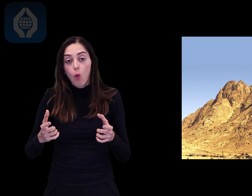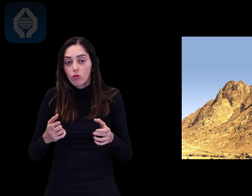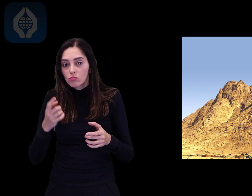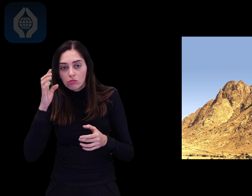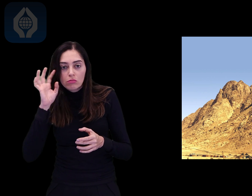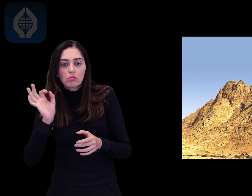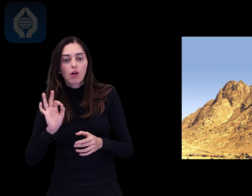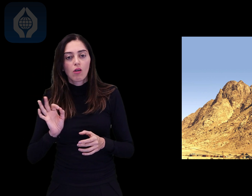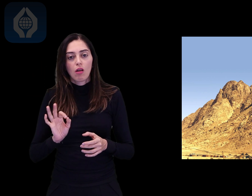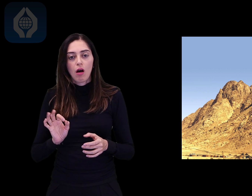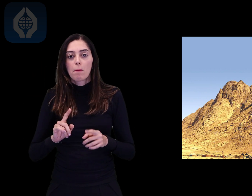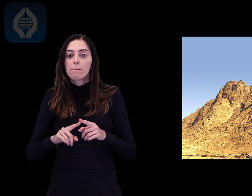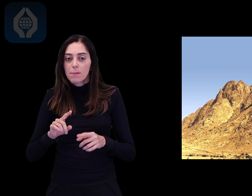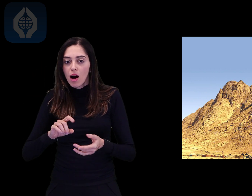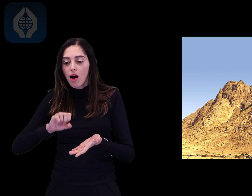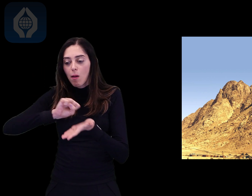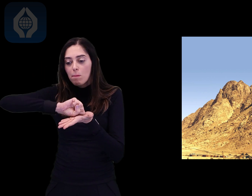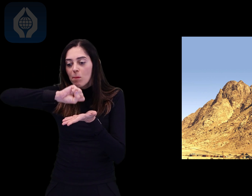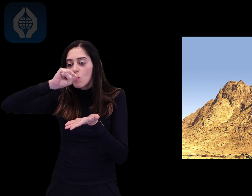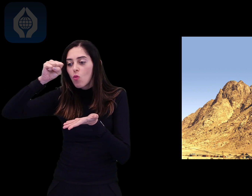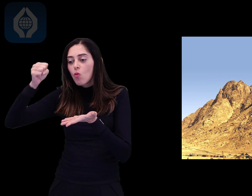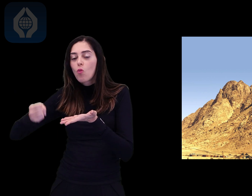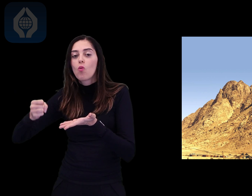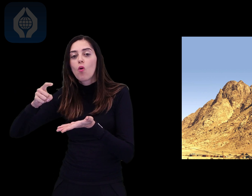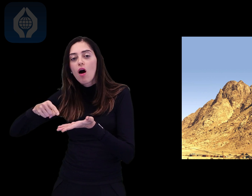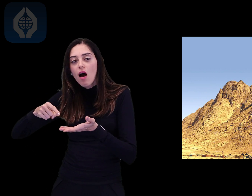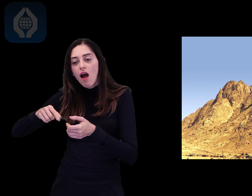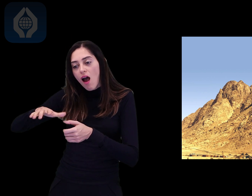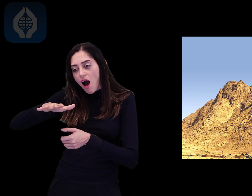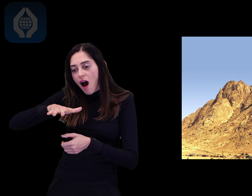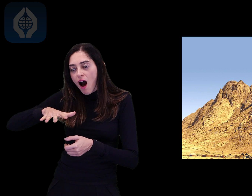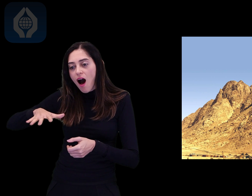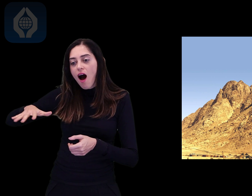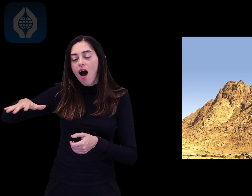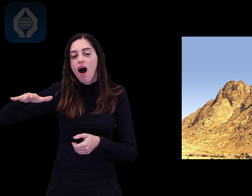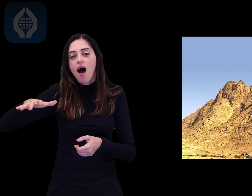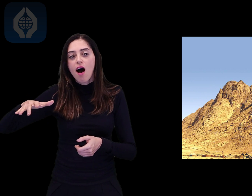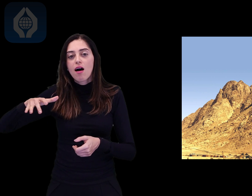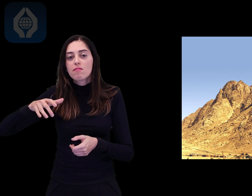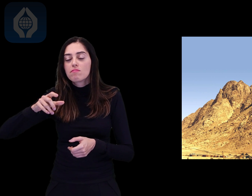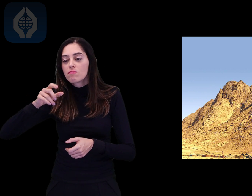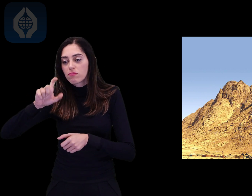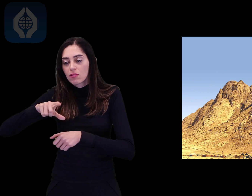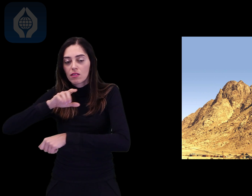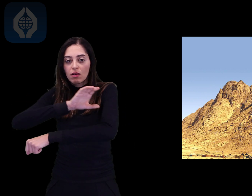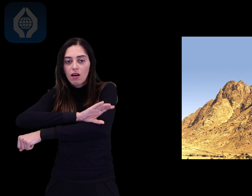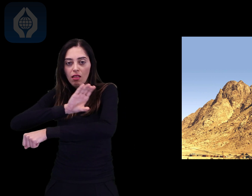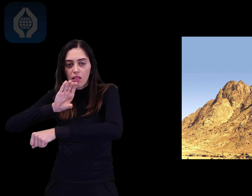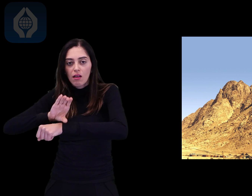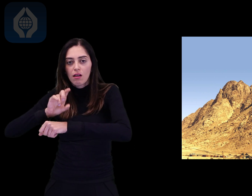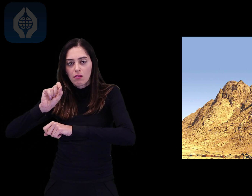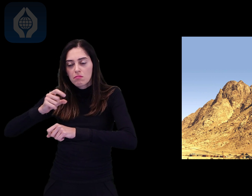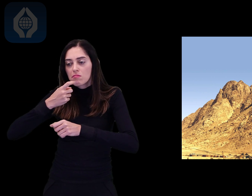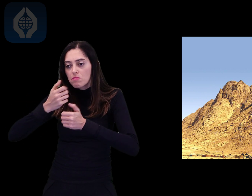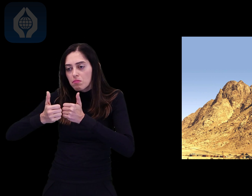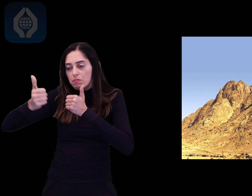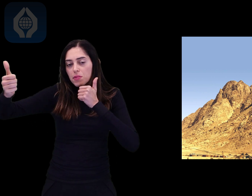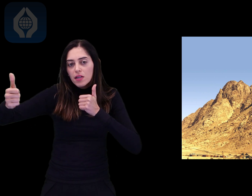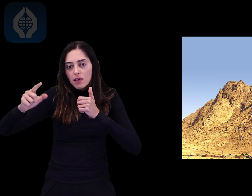Monte Sinai, também chamado de Monte Horebe, foi o lugar onde Moisés viu a sarça ardente. Naquela ocasião, o